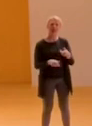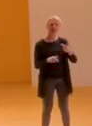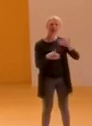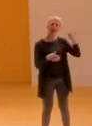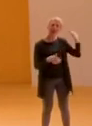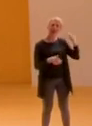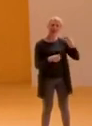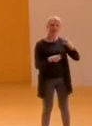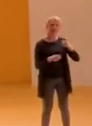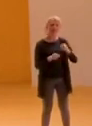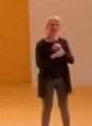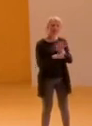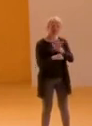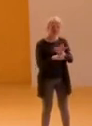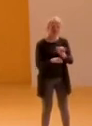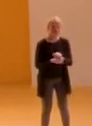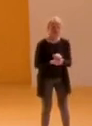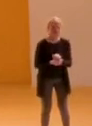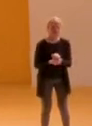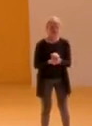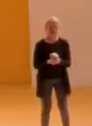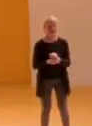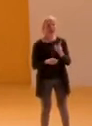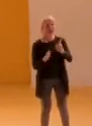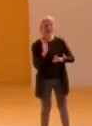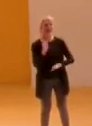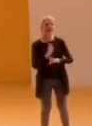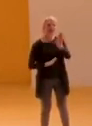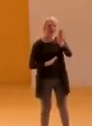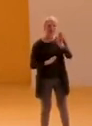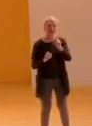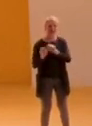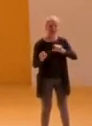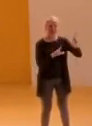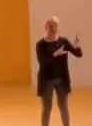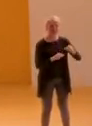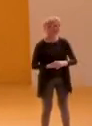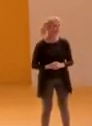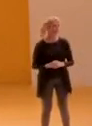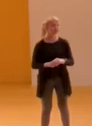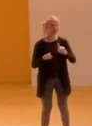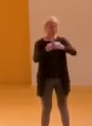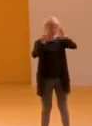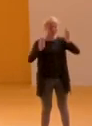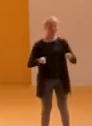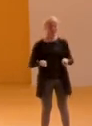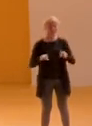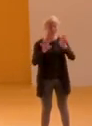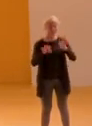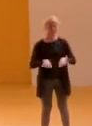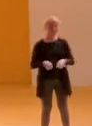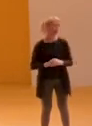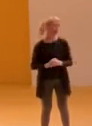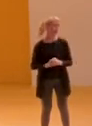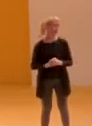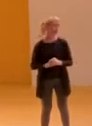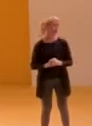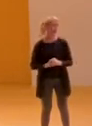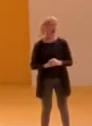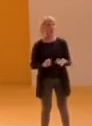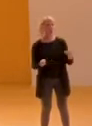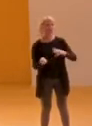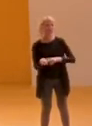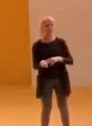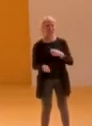przez dwóch autorów hankego kruusa tabela hiperinflacji tabela w pewnym sensie podwójnie smutna